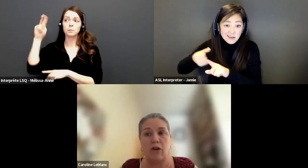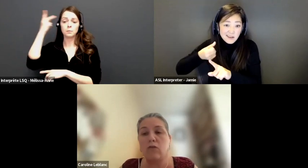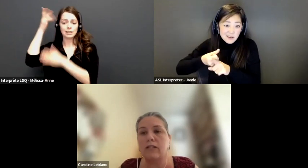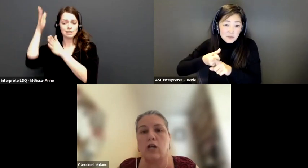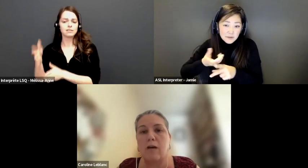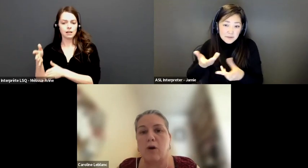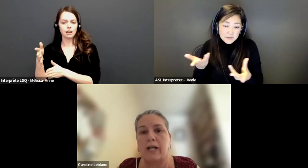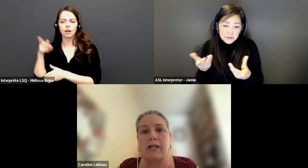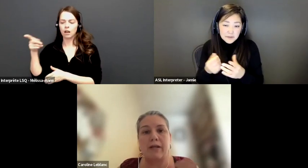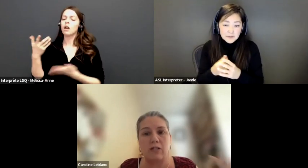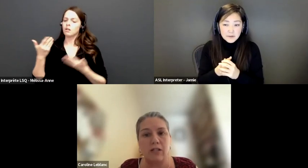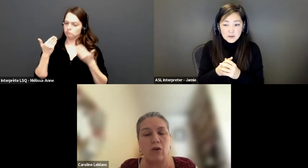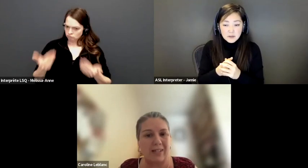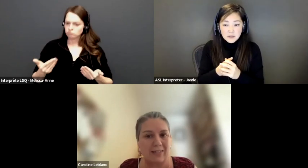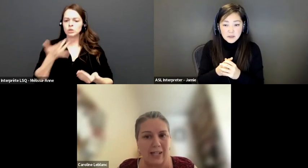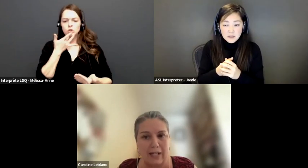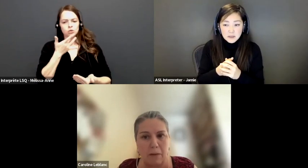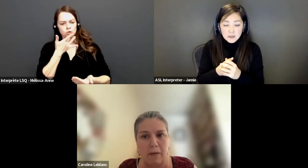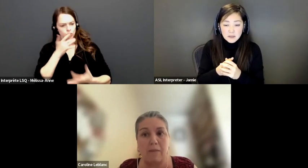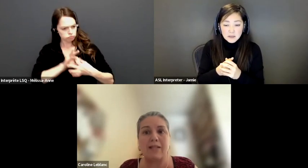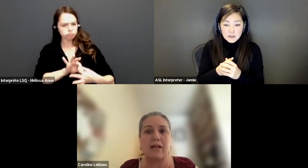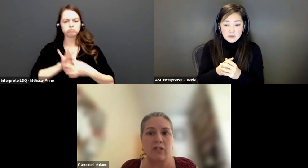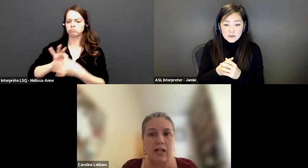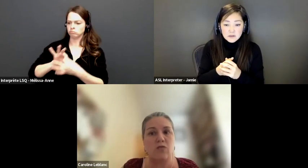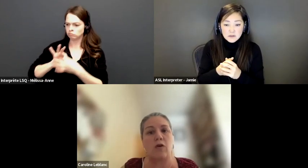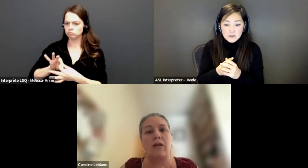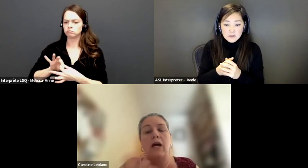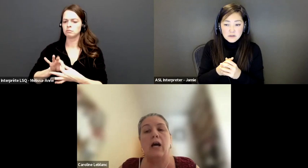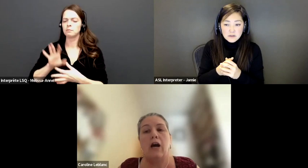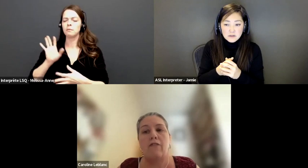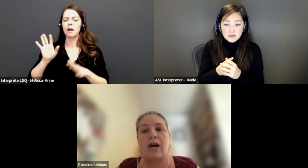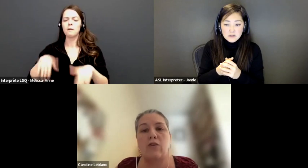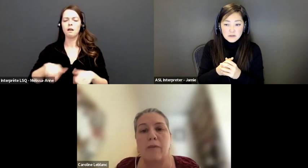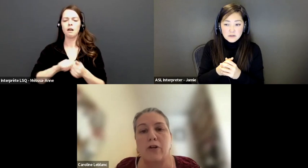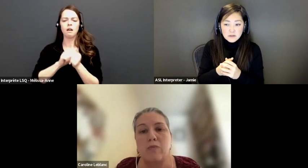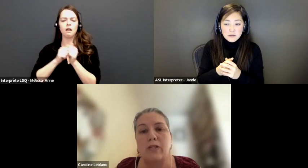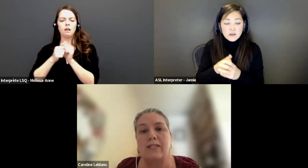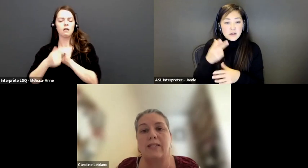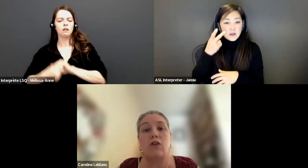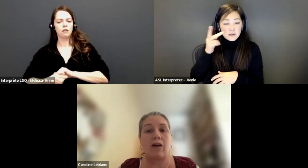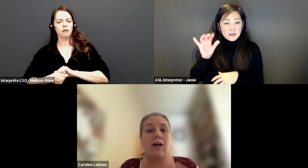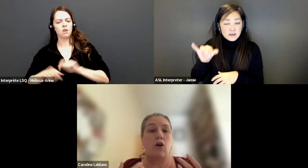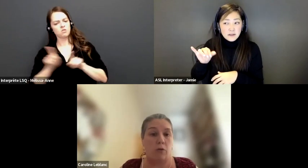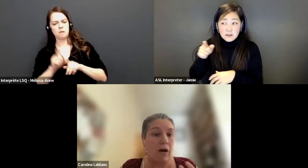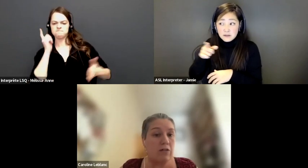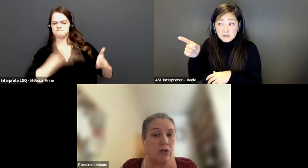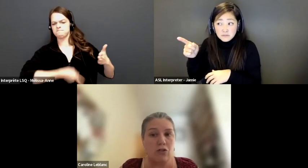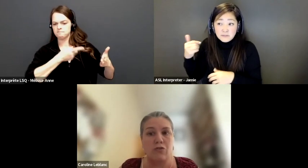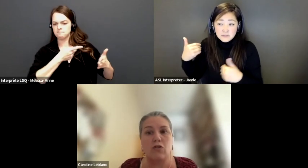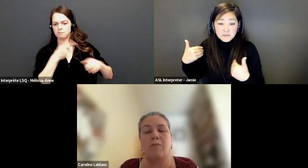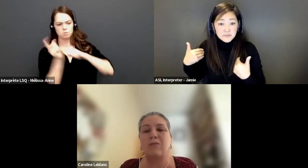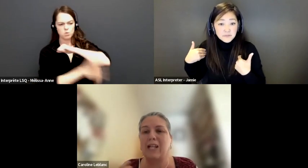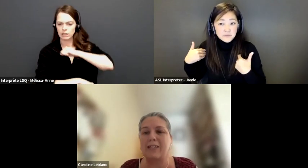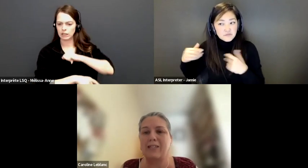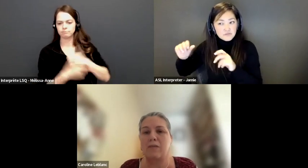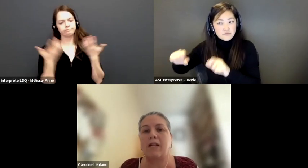une volonté de collaborer avec les personnes qui vont résider les campements, mais ça va se transformer vers une approche punitive devant un manque de